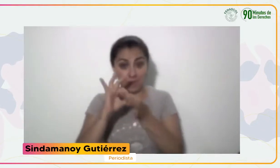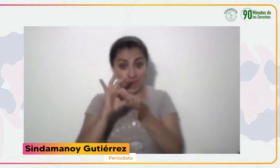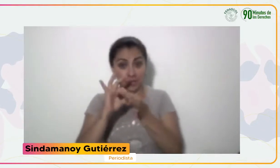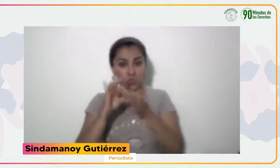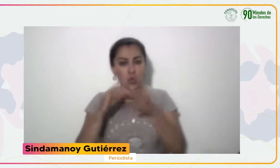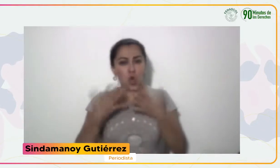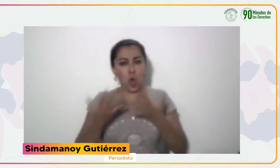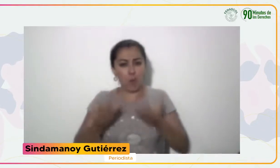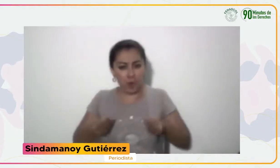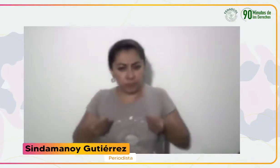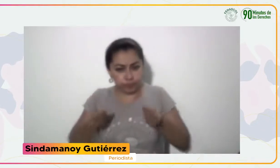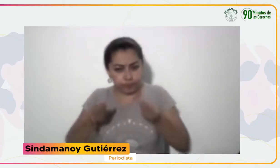Gracias.